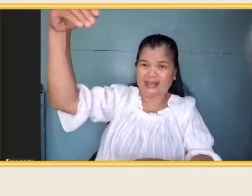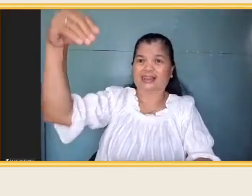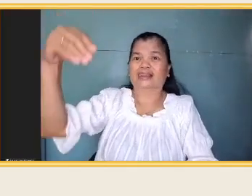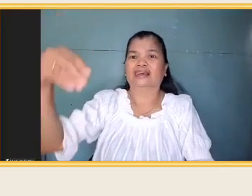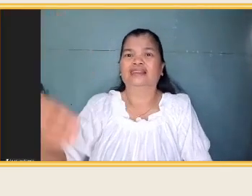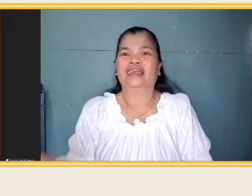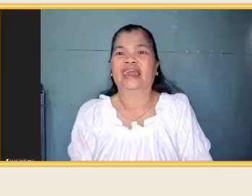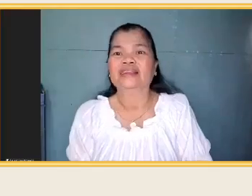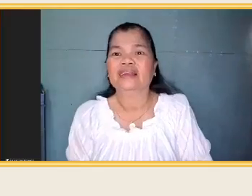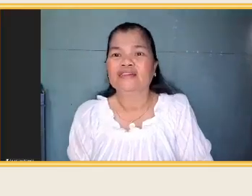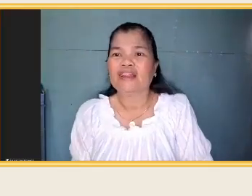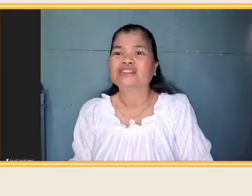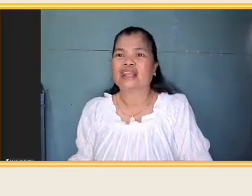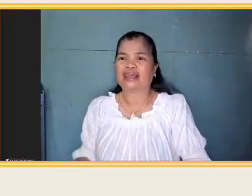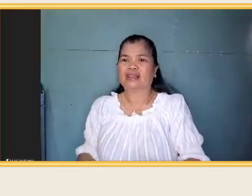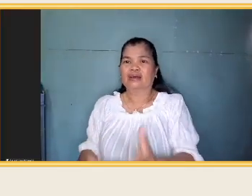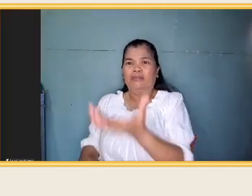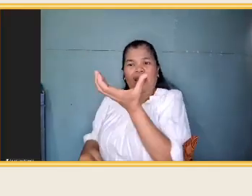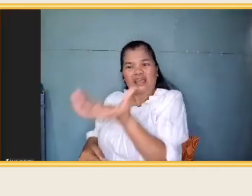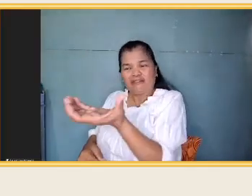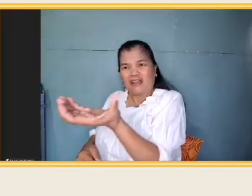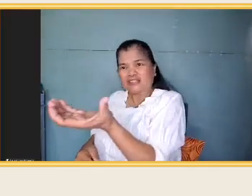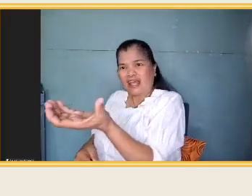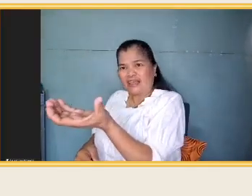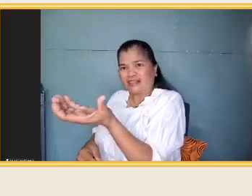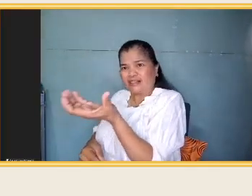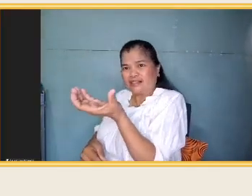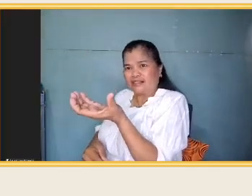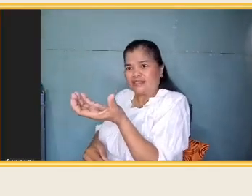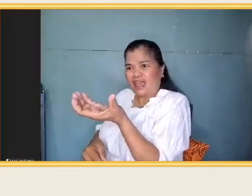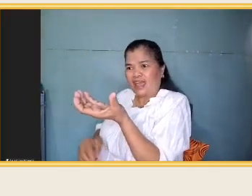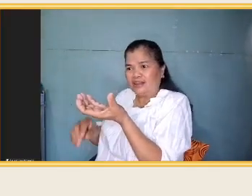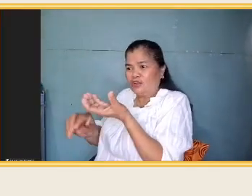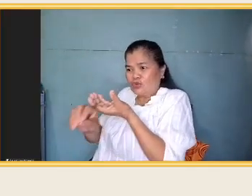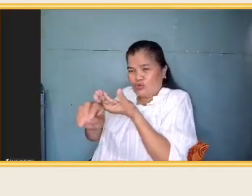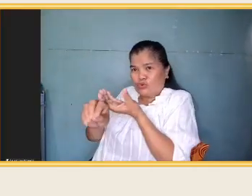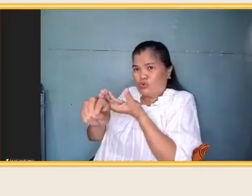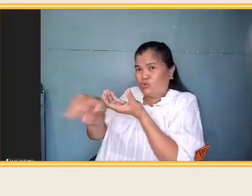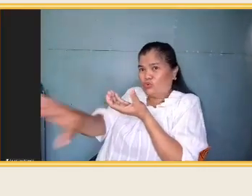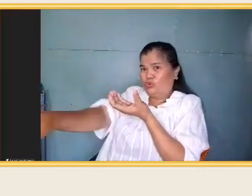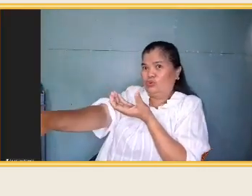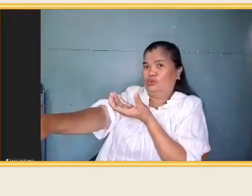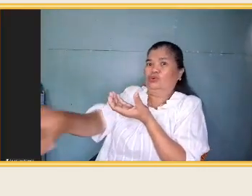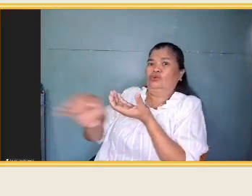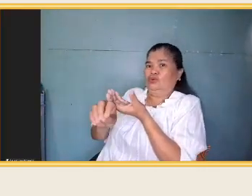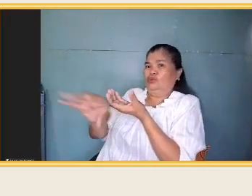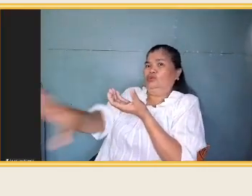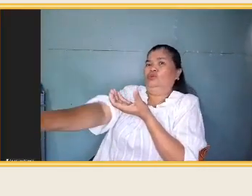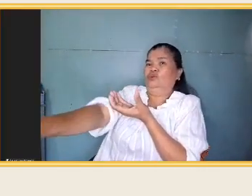Outside. Then flashlight. Malaking flashlight. Then